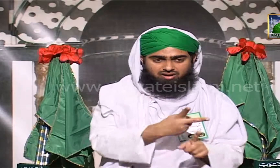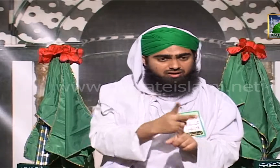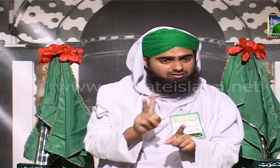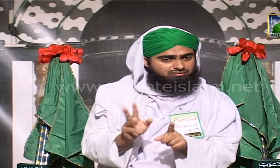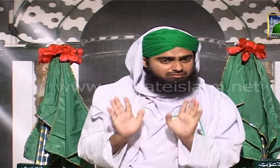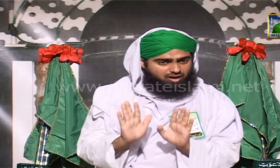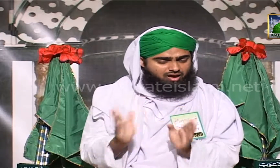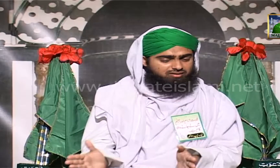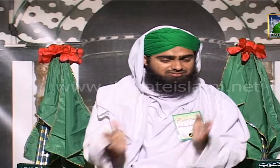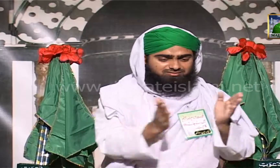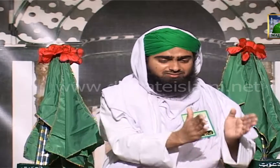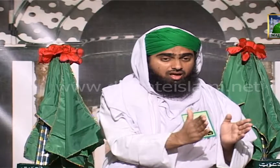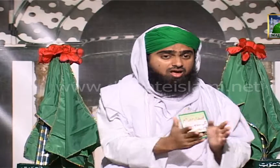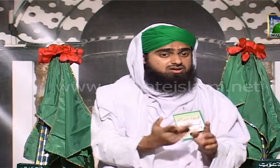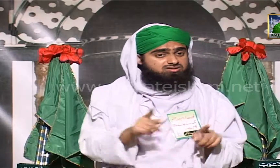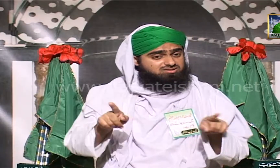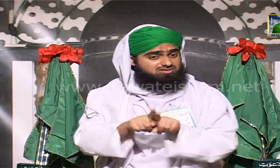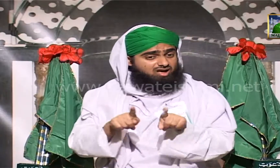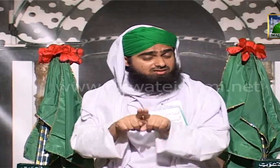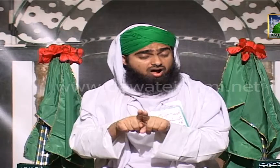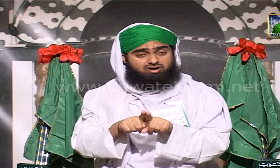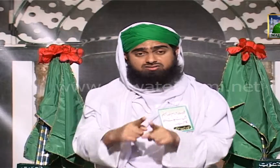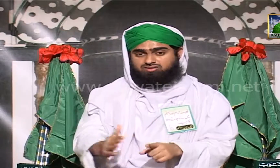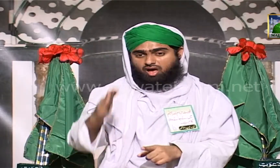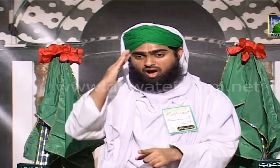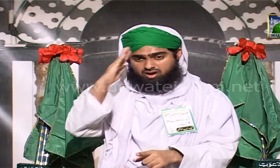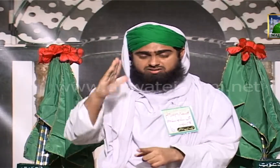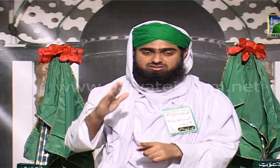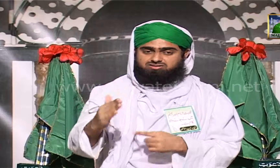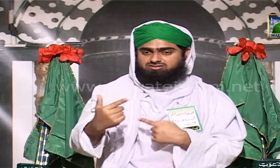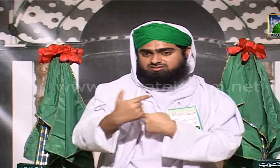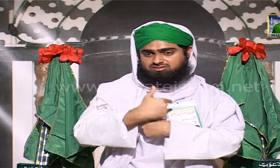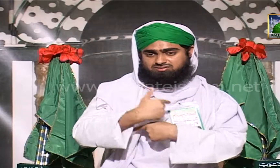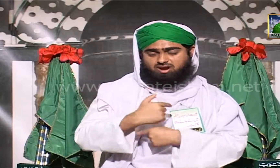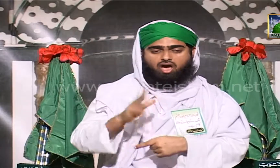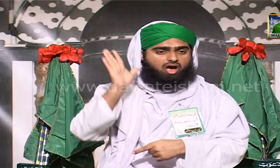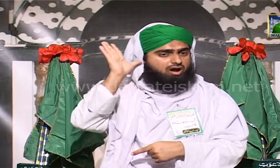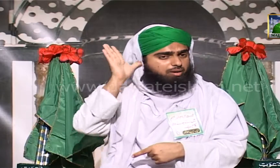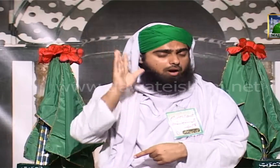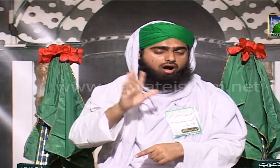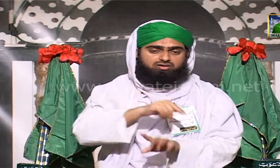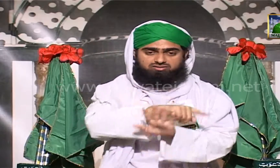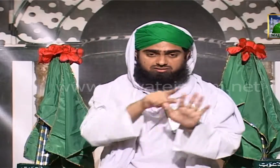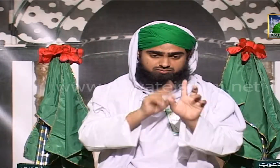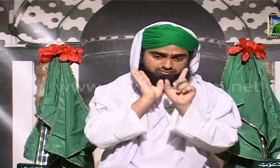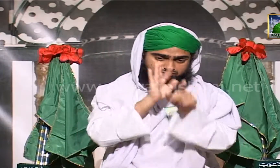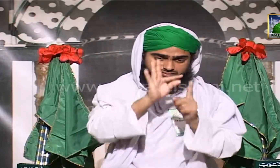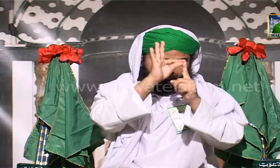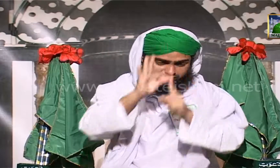بننا پڑے گا. یہ ہمیشہ میں کہتا رہتا ہوں کہ ہم دعوت اسلامی والے نیاز کے بھی قائل ہیں اور نماز کے بھی قائل ہیں. کہ ہم لوگ جناب نیازی